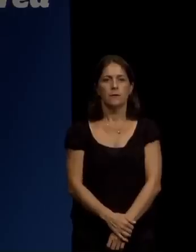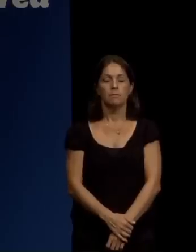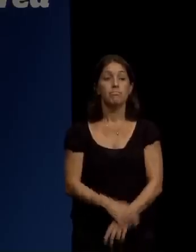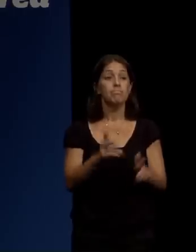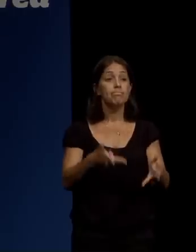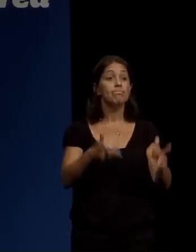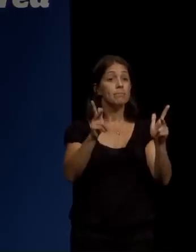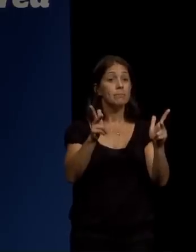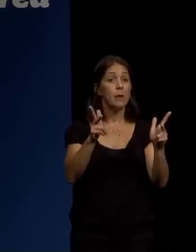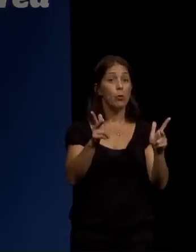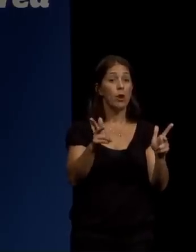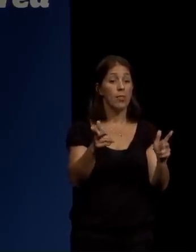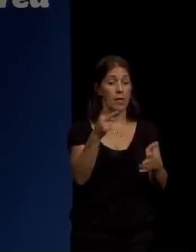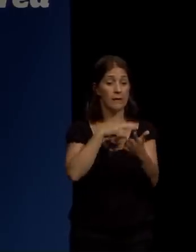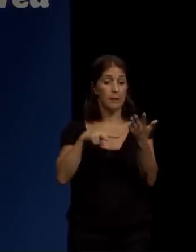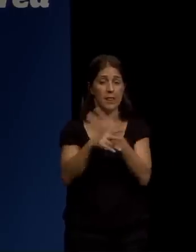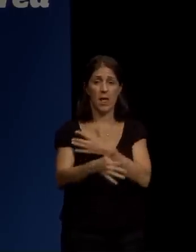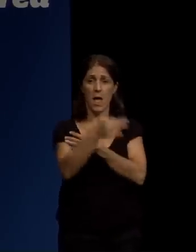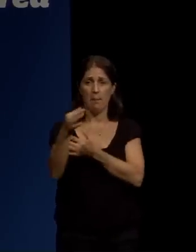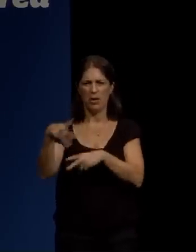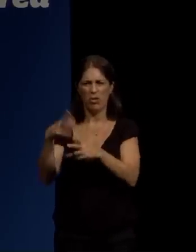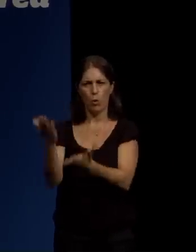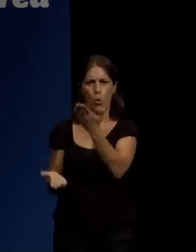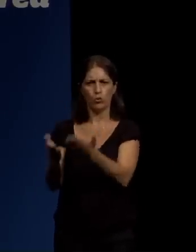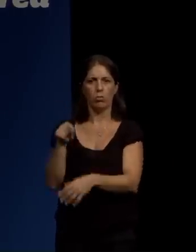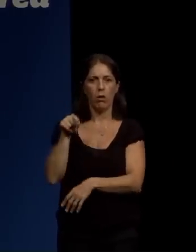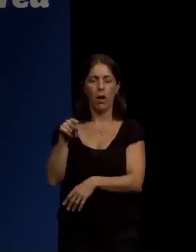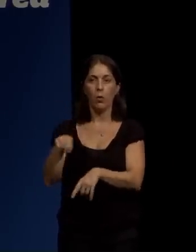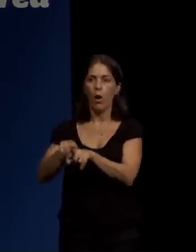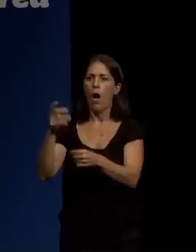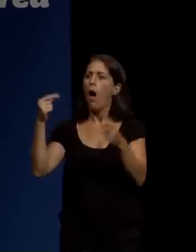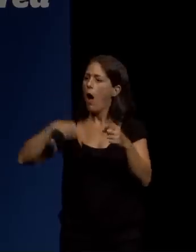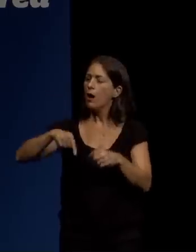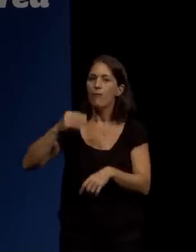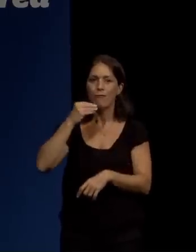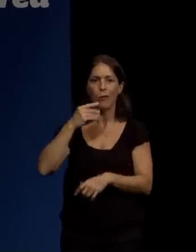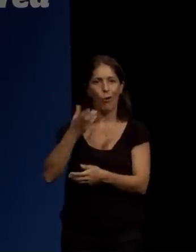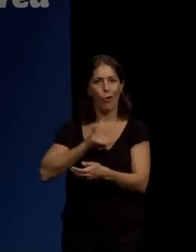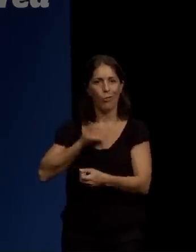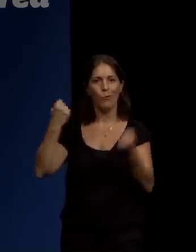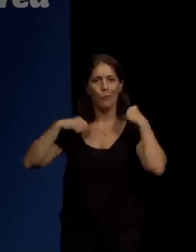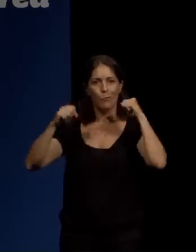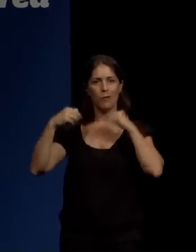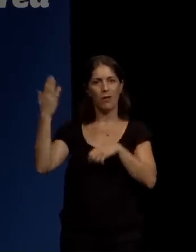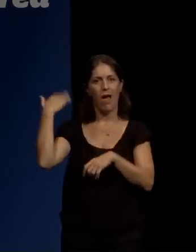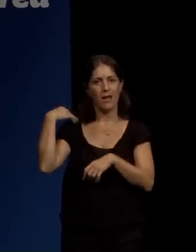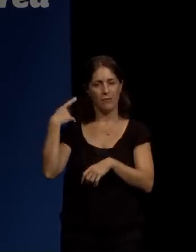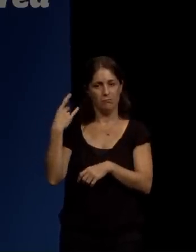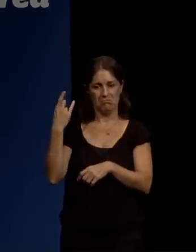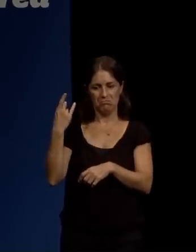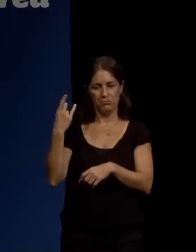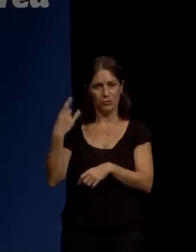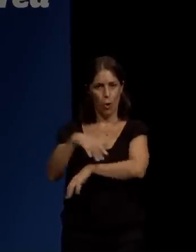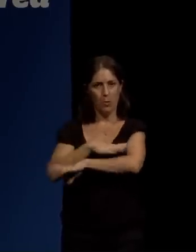Democracia, transparencia e xustiza social. Xustiza social como a practicada aquí polo Concello de Ferrol desde o momento en que chegastes ao goberno.